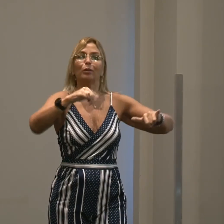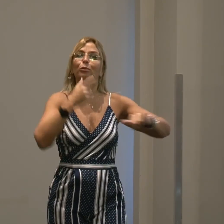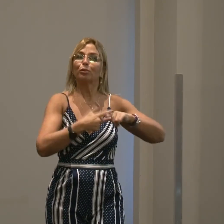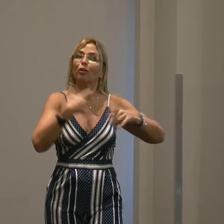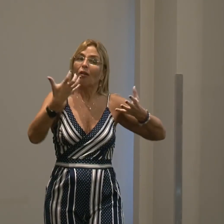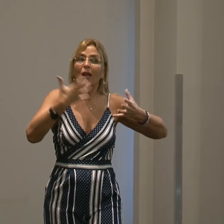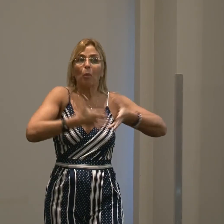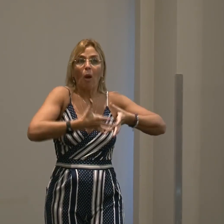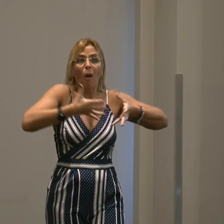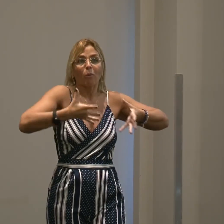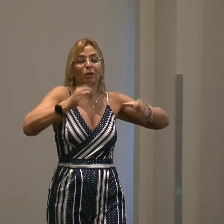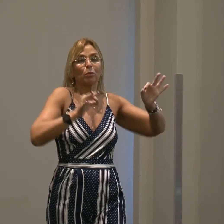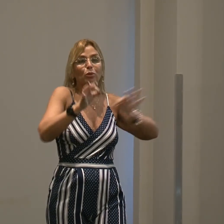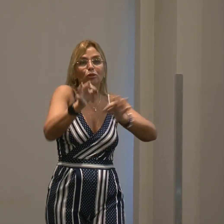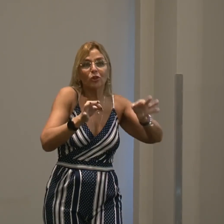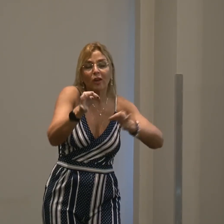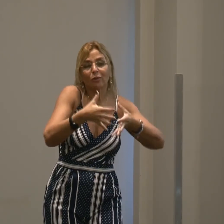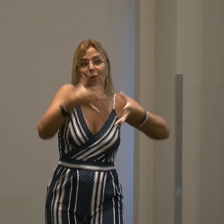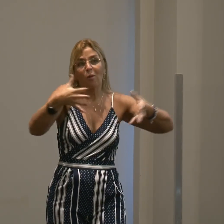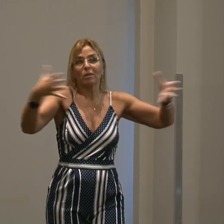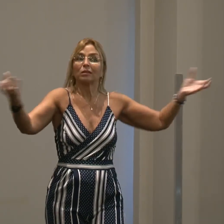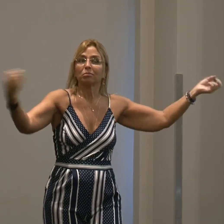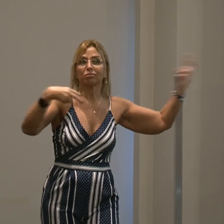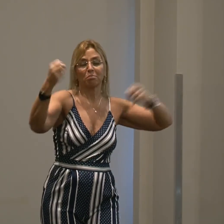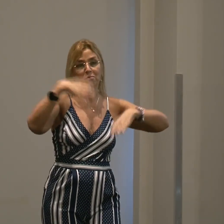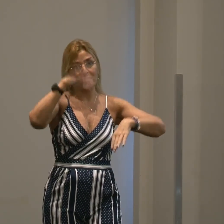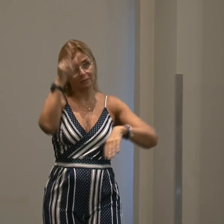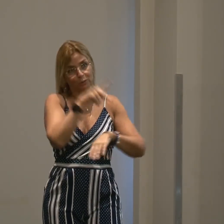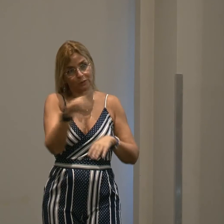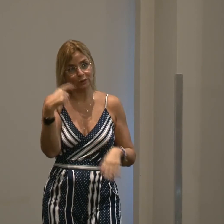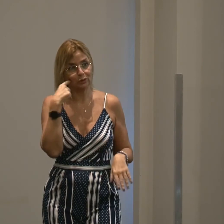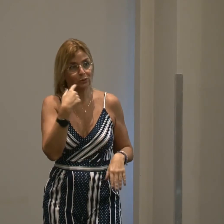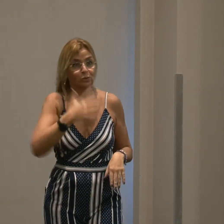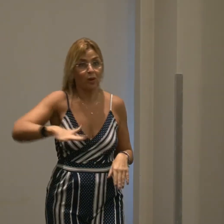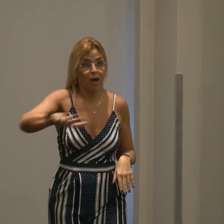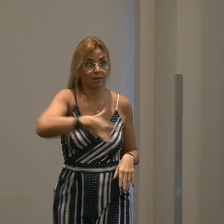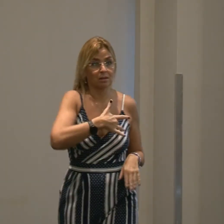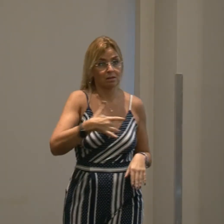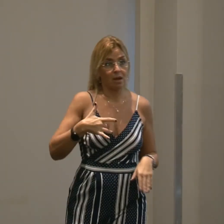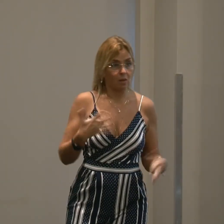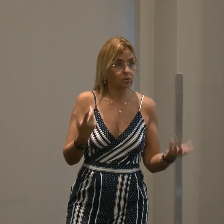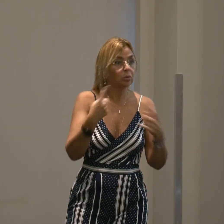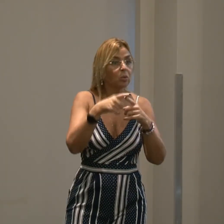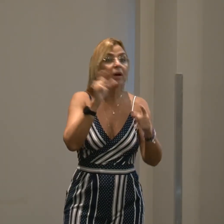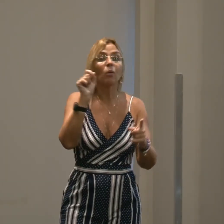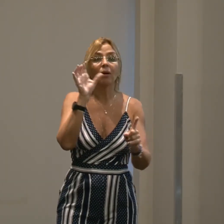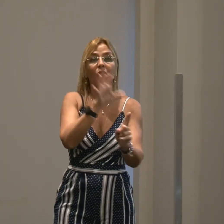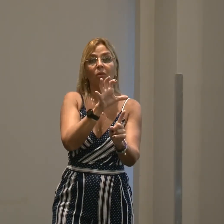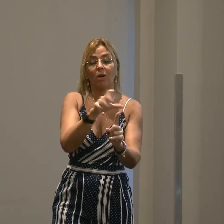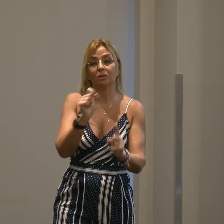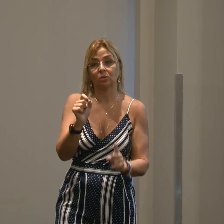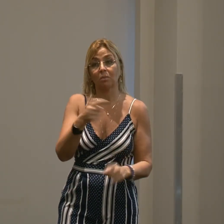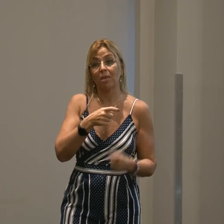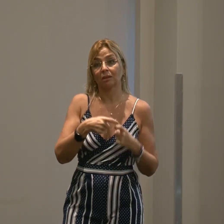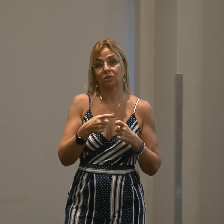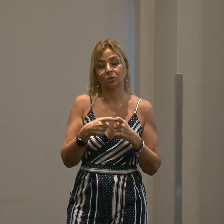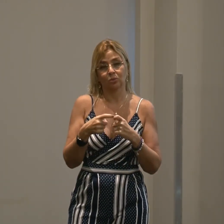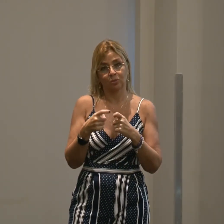surdos por conta desse tipo de política fomentada por esses profissionais da área da saúde. A gente